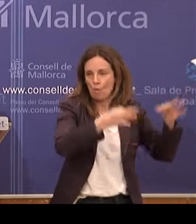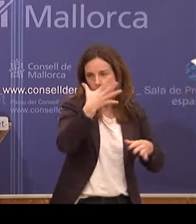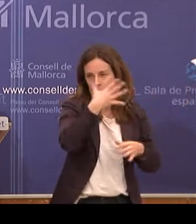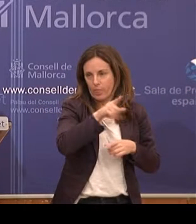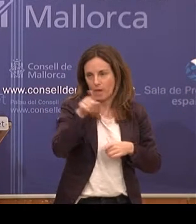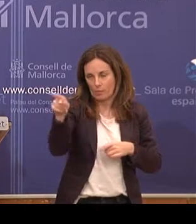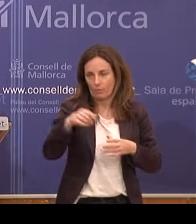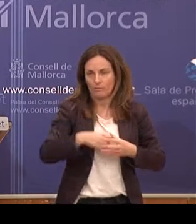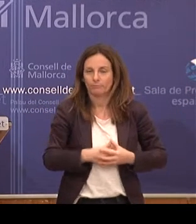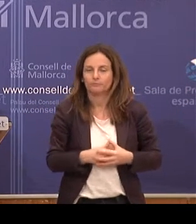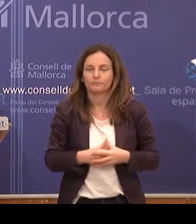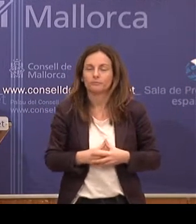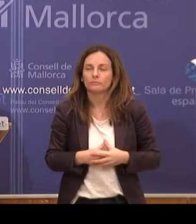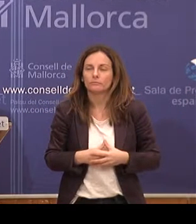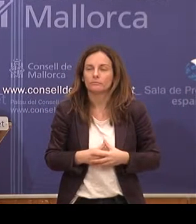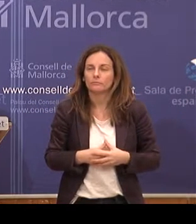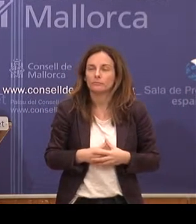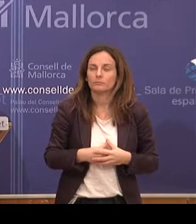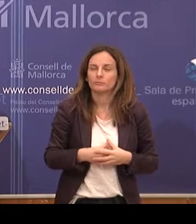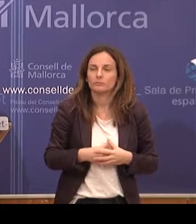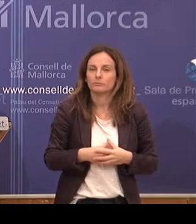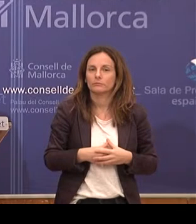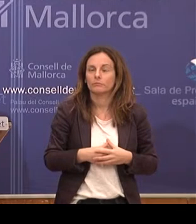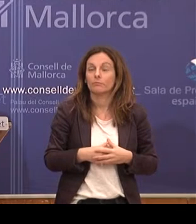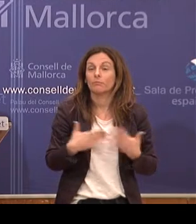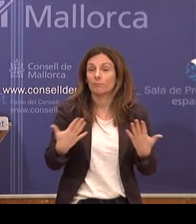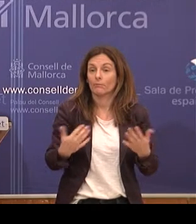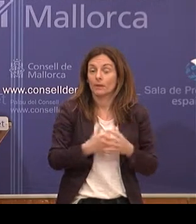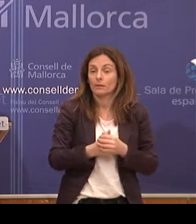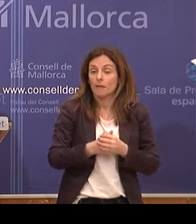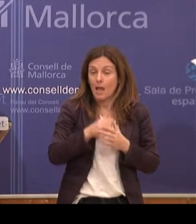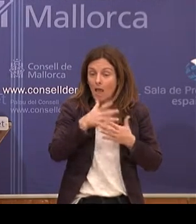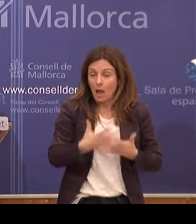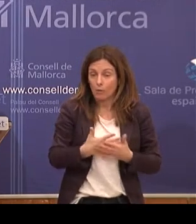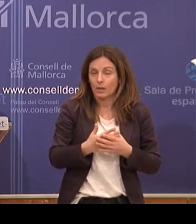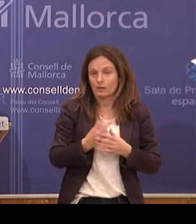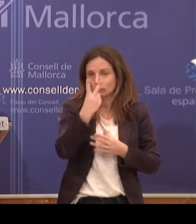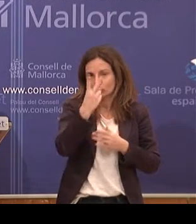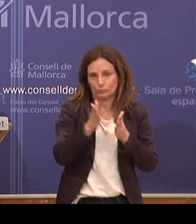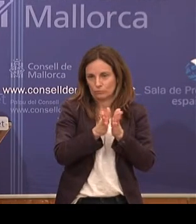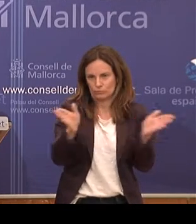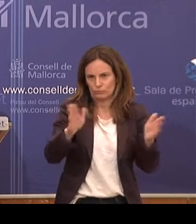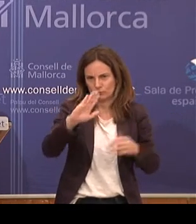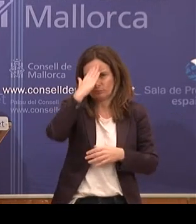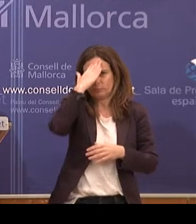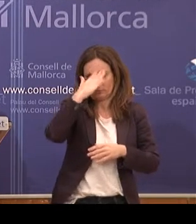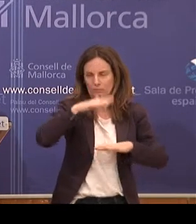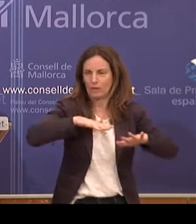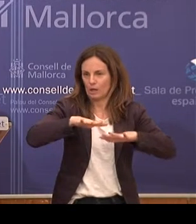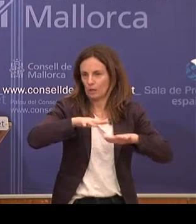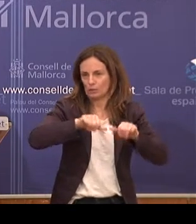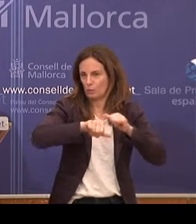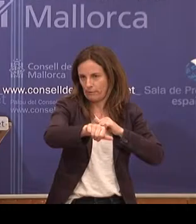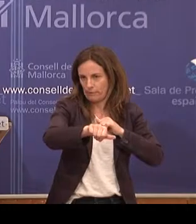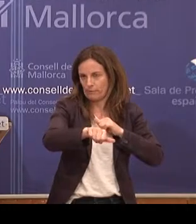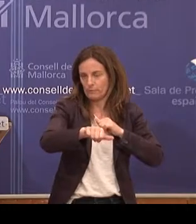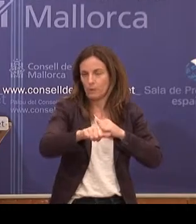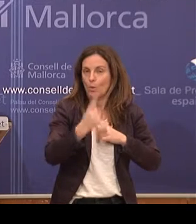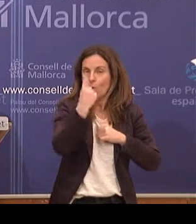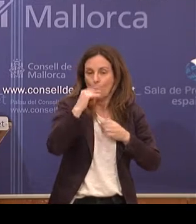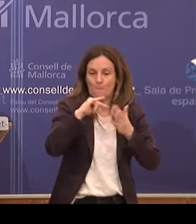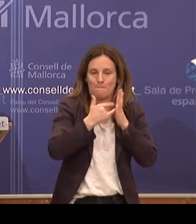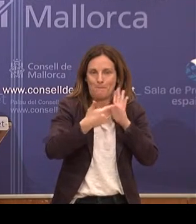'ordre de paral·lització de les obres no s'adonava fins que no s'iniciava l'expedient. I a vegades, aquest inici de l'expedient s